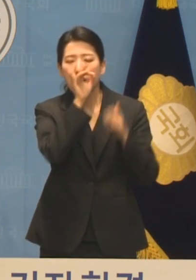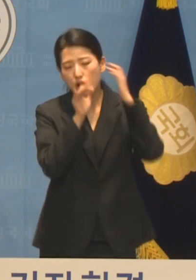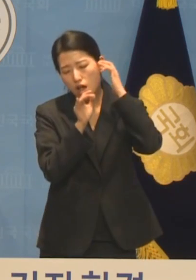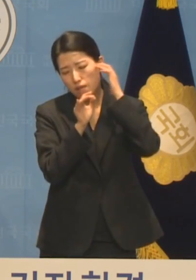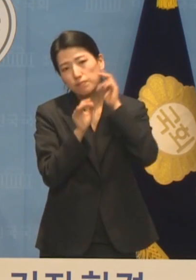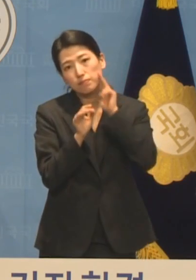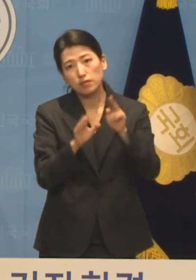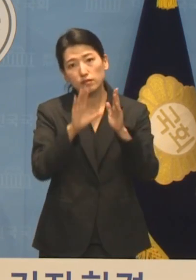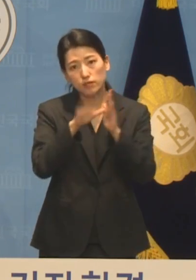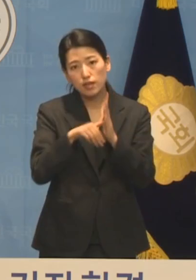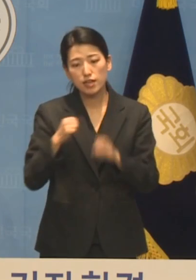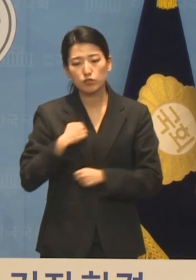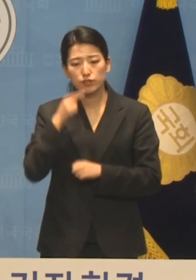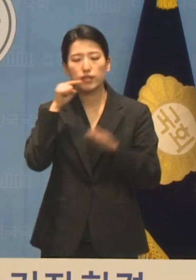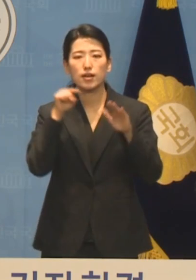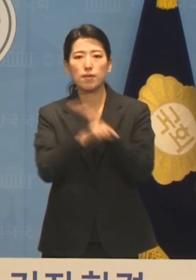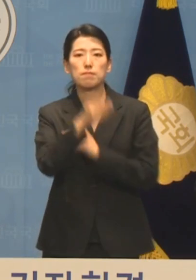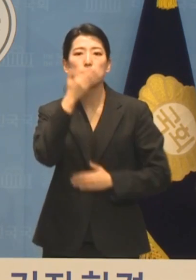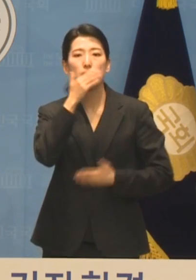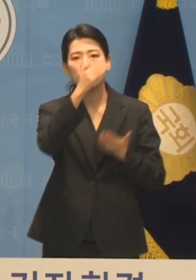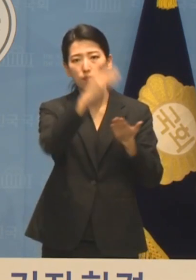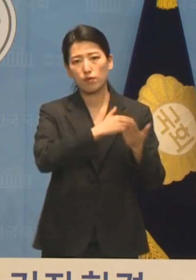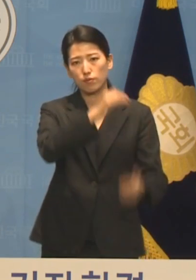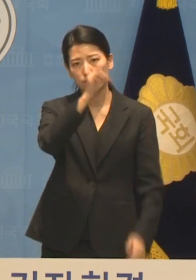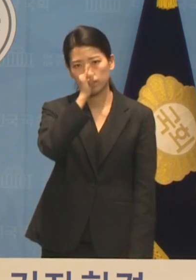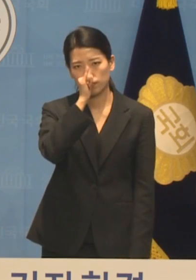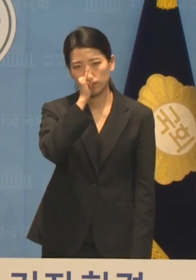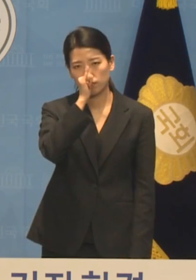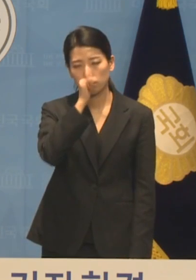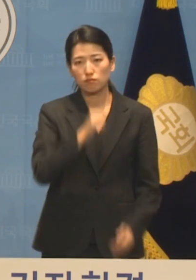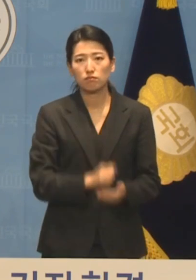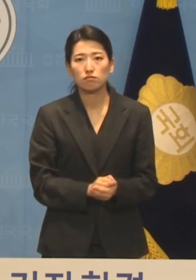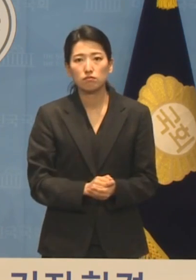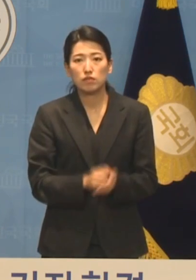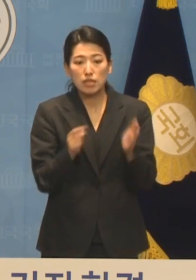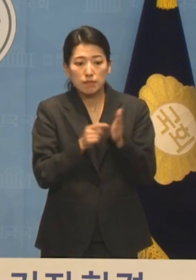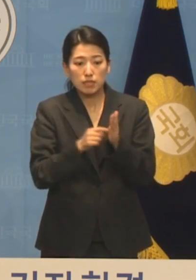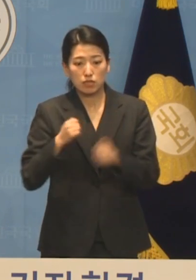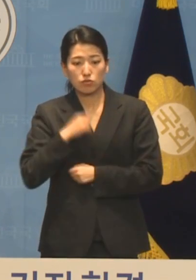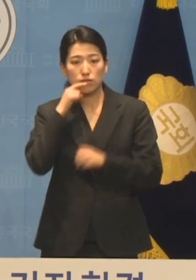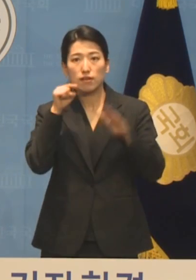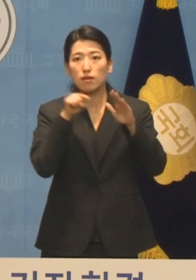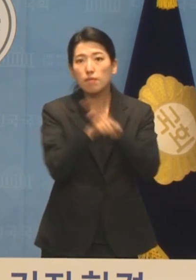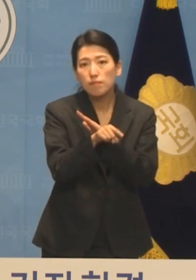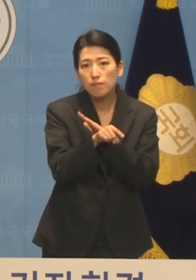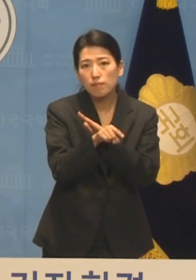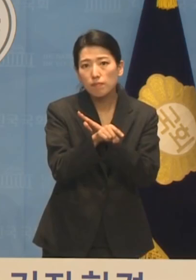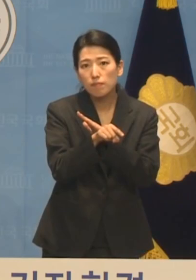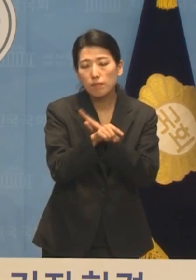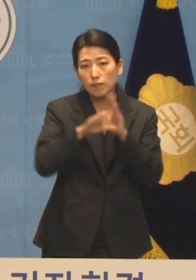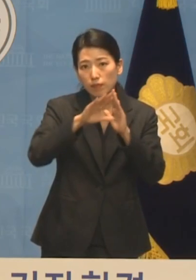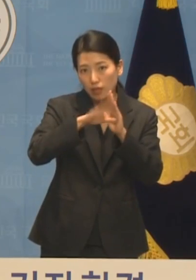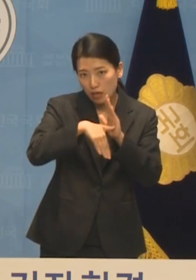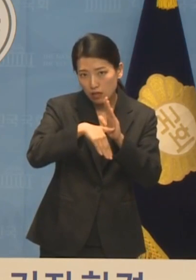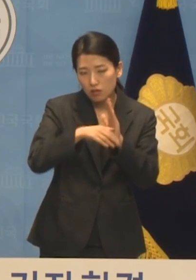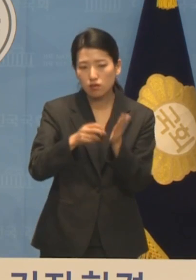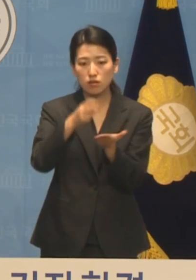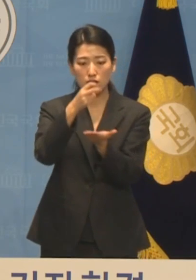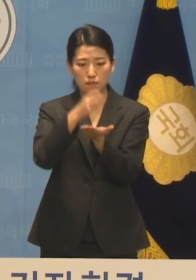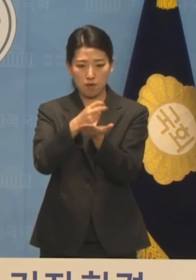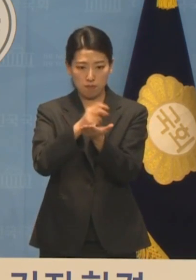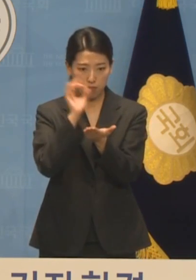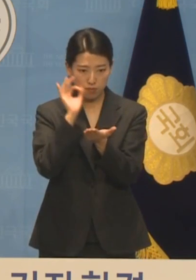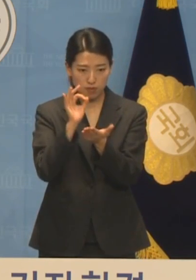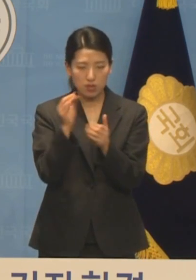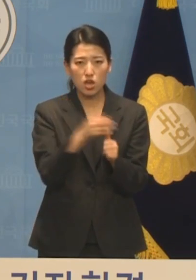경우에는 비상계엄을 선포할 수 있습니다. 그리고 비상계엄이 선포되면 법률이 정하는 바에 의하여